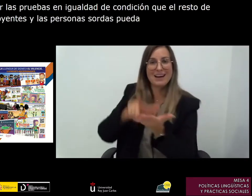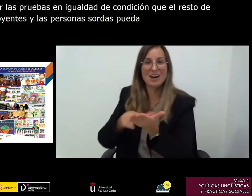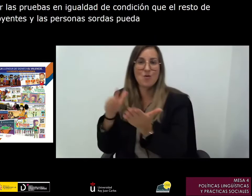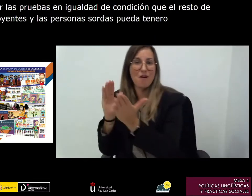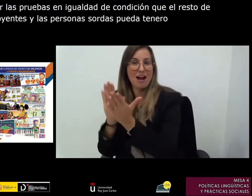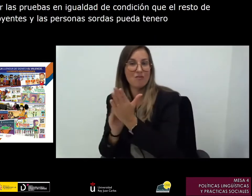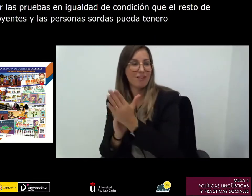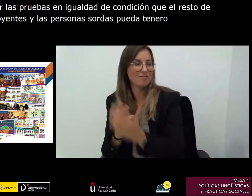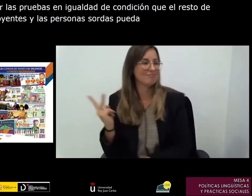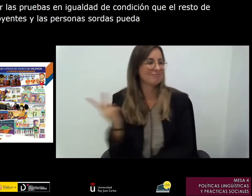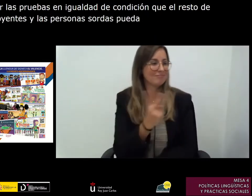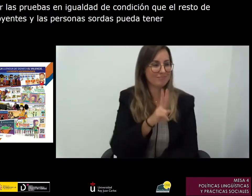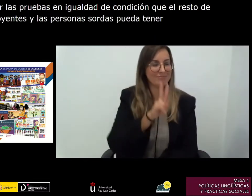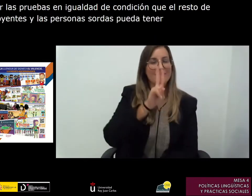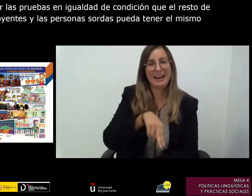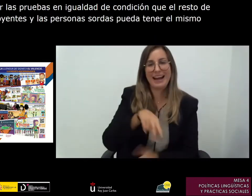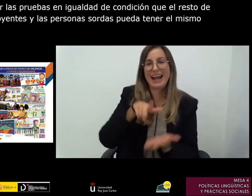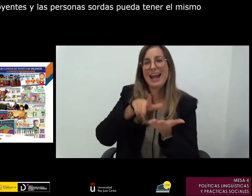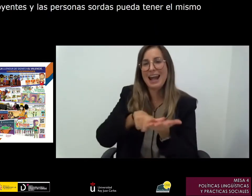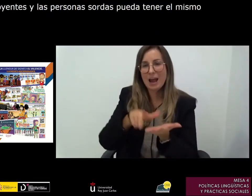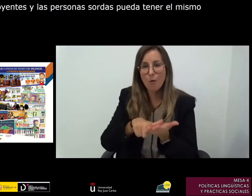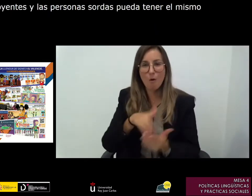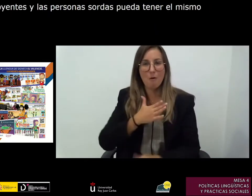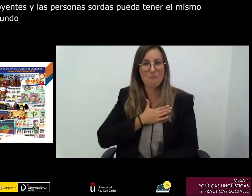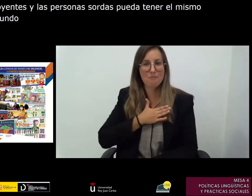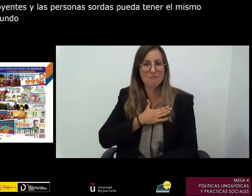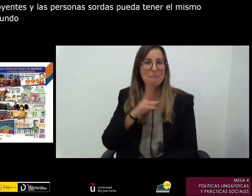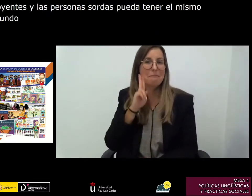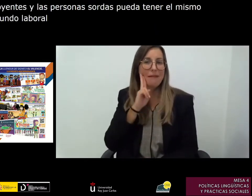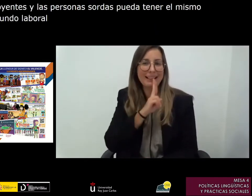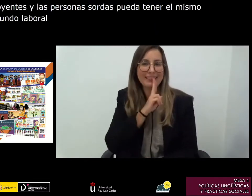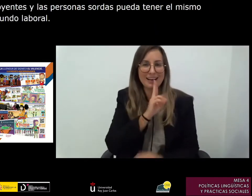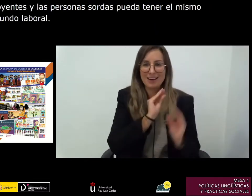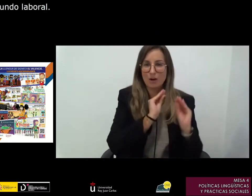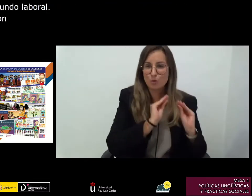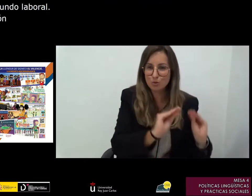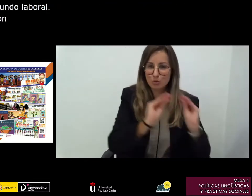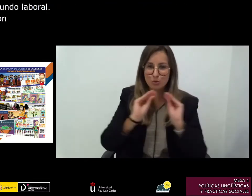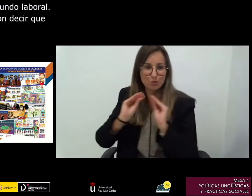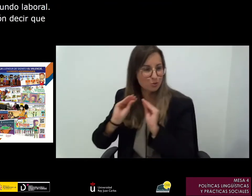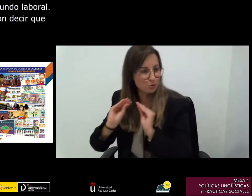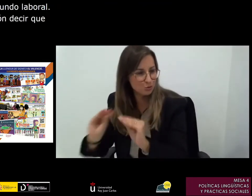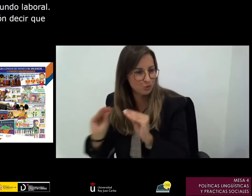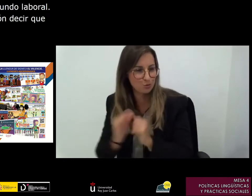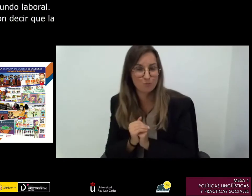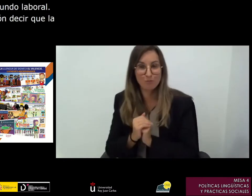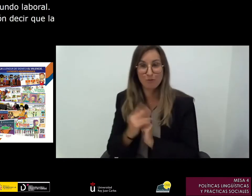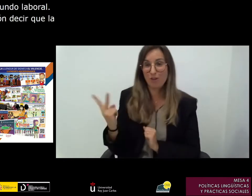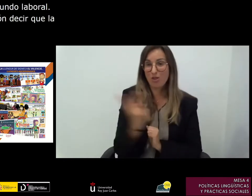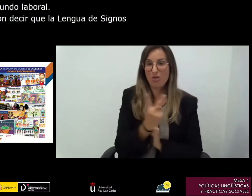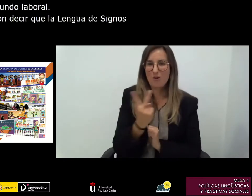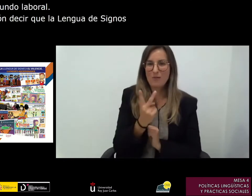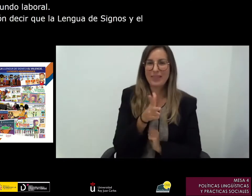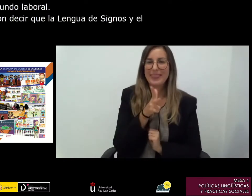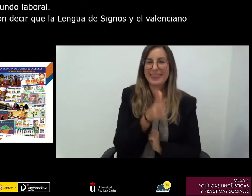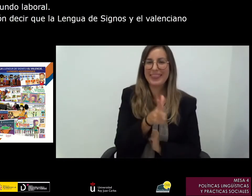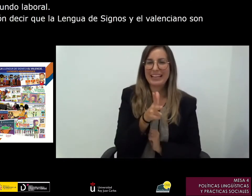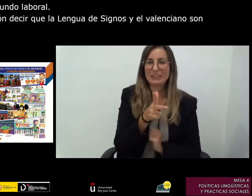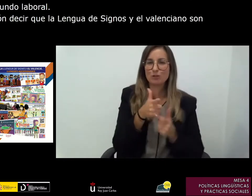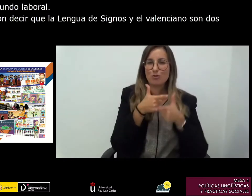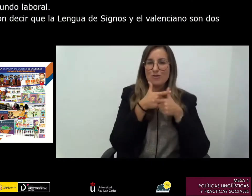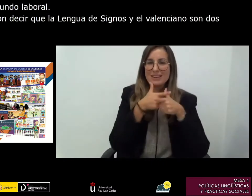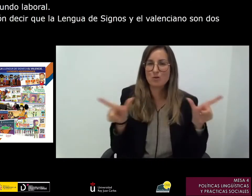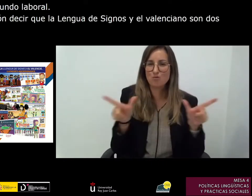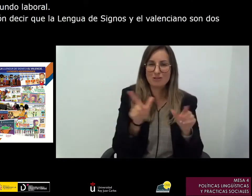deciros que la lengua de signos y el valenciano son dos lenguas propias, son dos lenguas maternas de